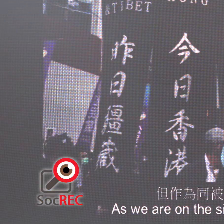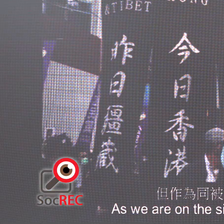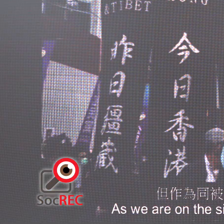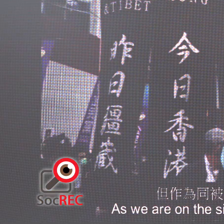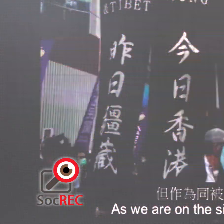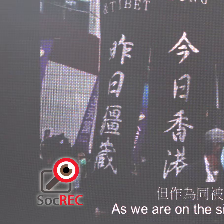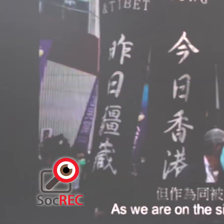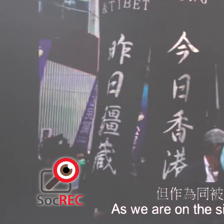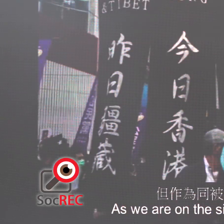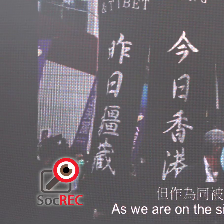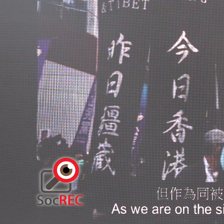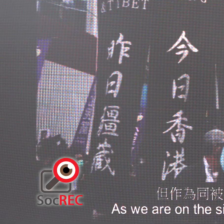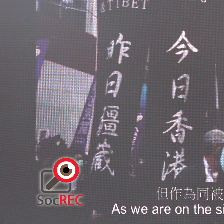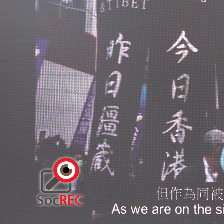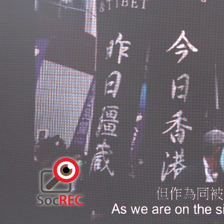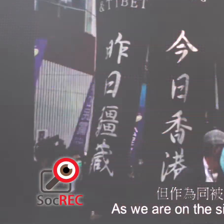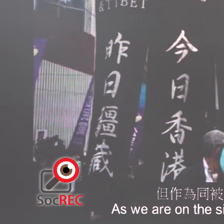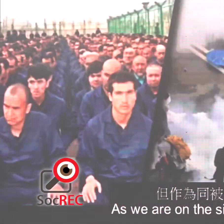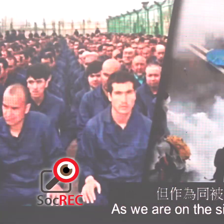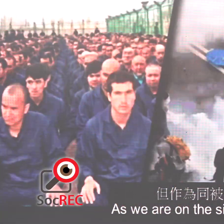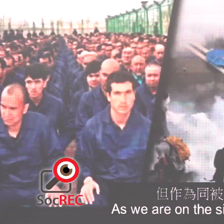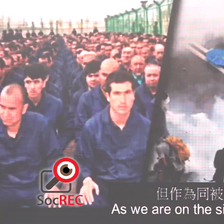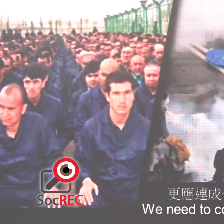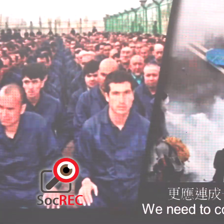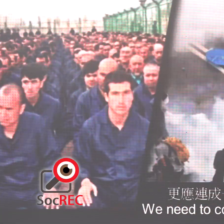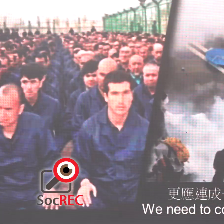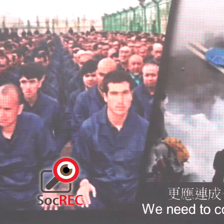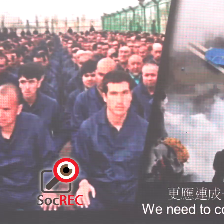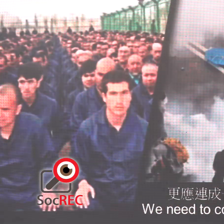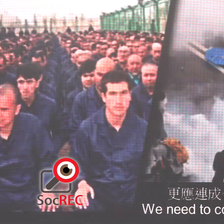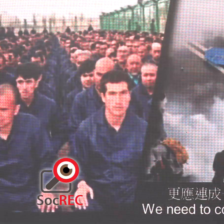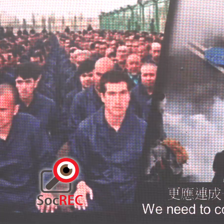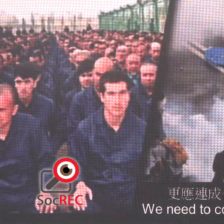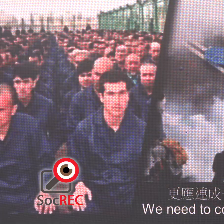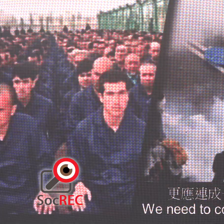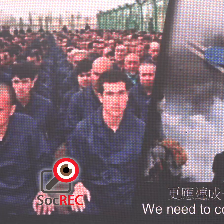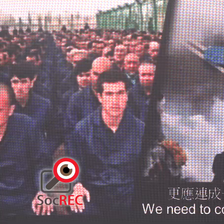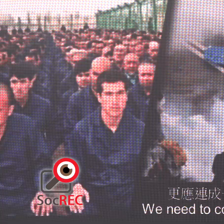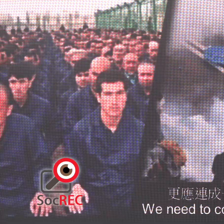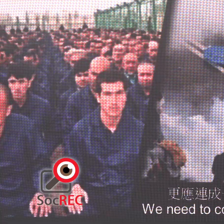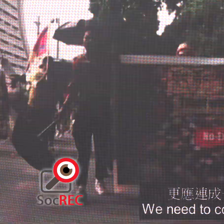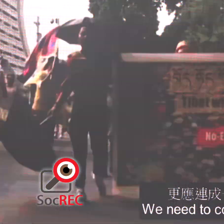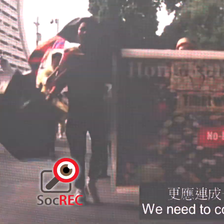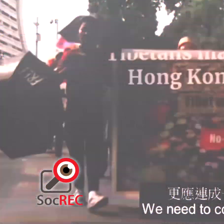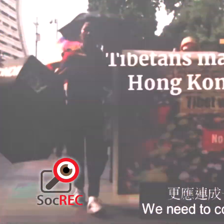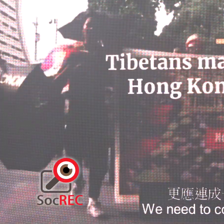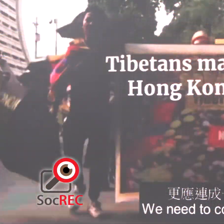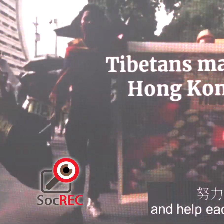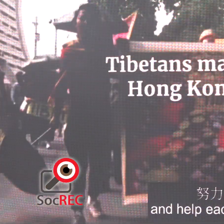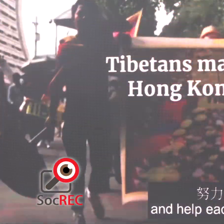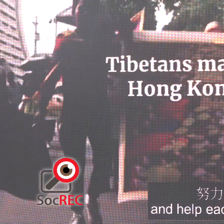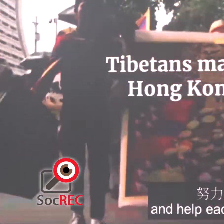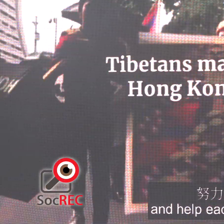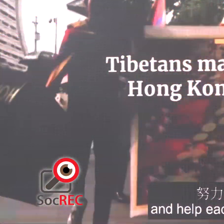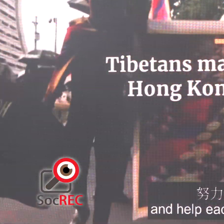但是作為同樣被極權打壓的弱勢，更加應該連成一線，同氣連枝，